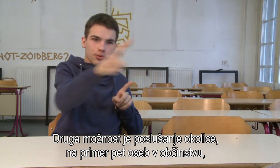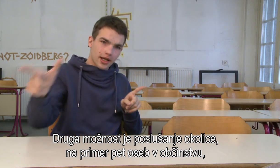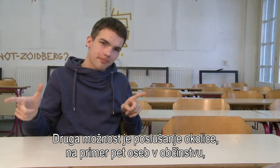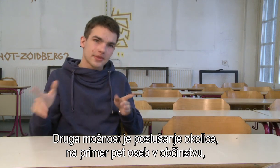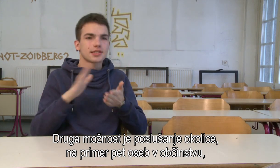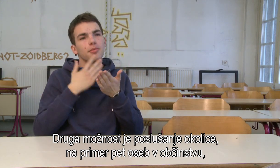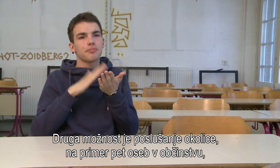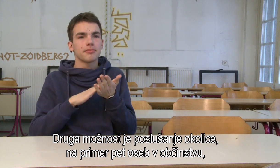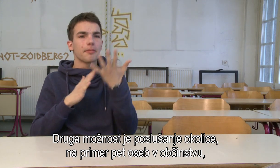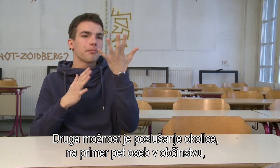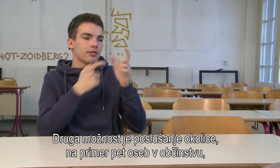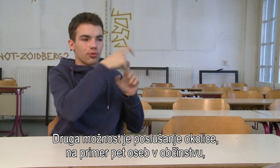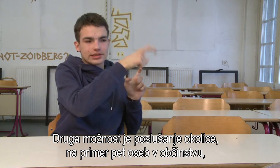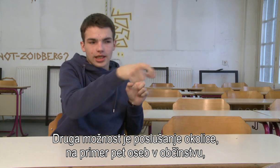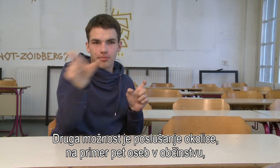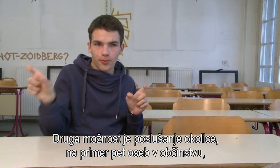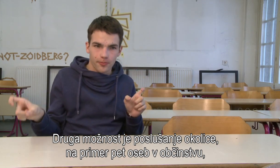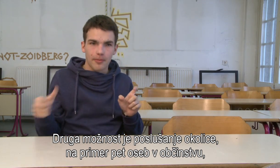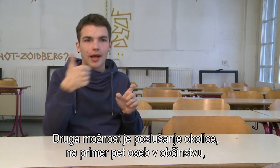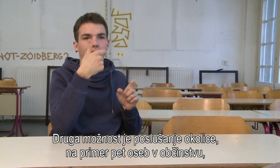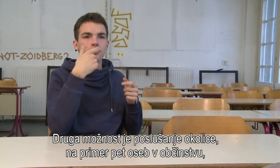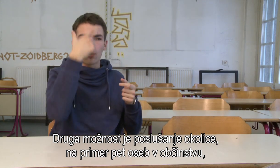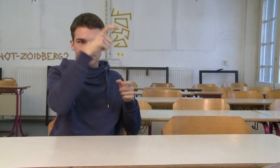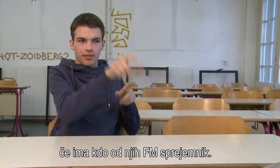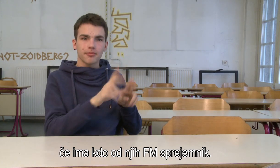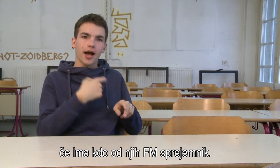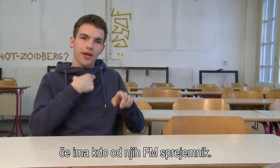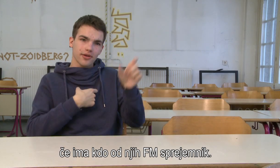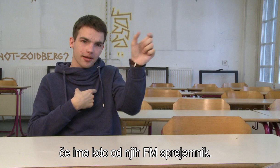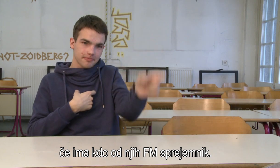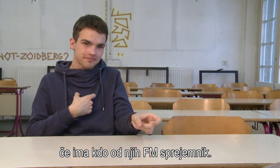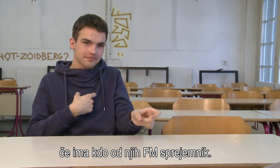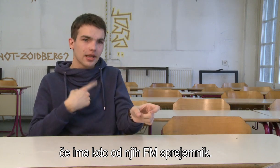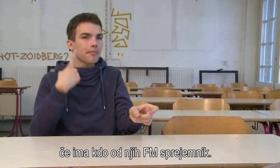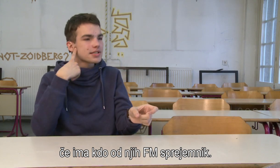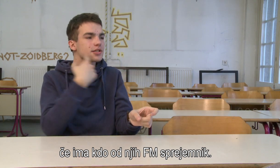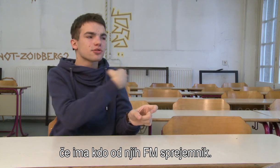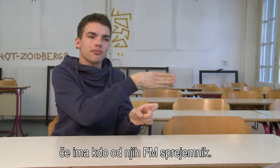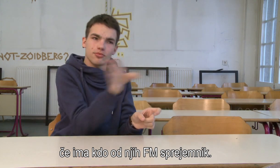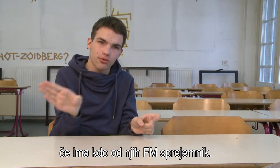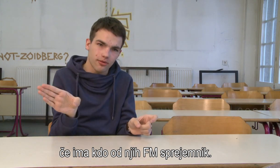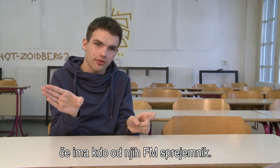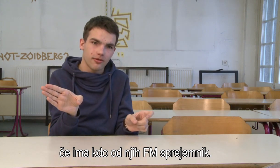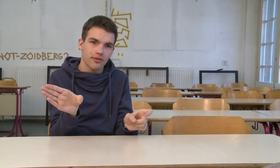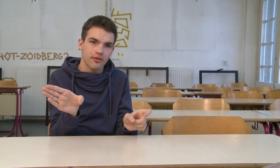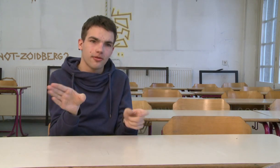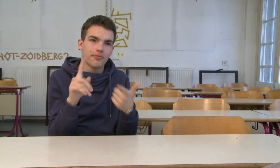tudi druge, recimo prima 5 osebov, pa en oseba ima FM, pa slišim